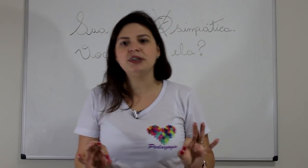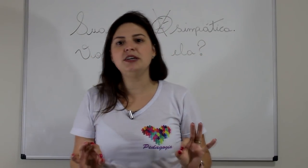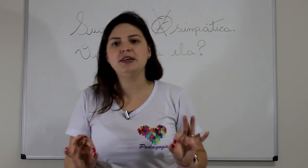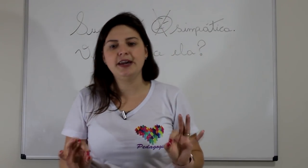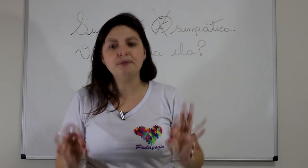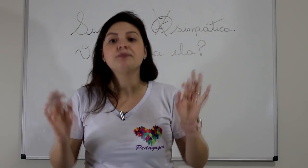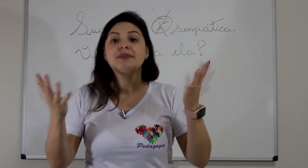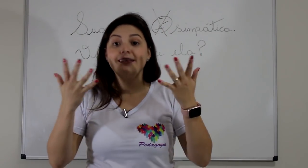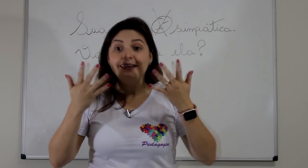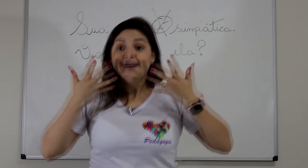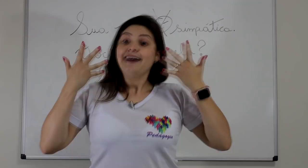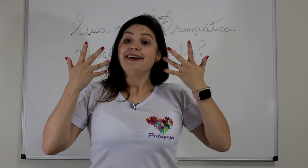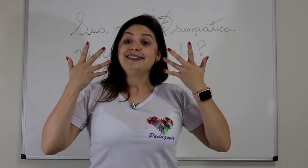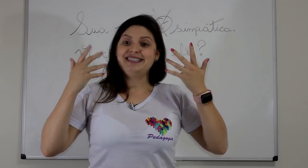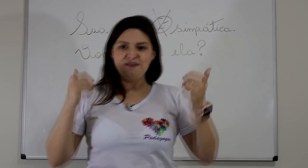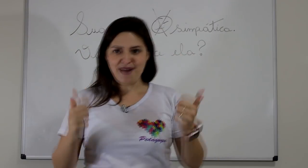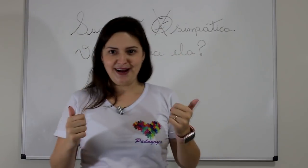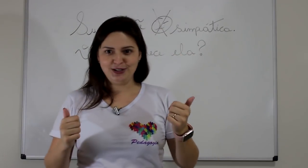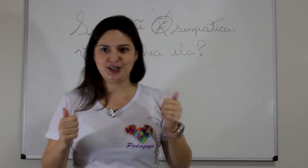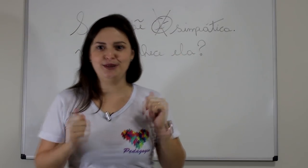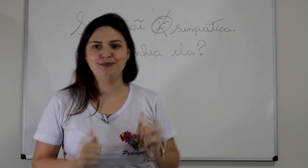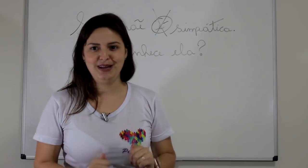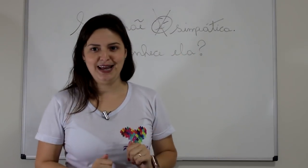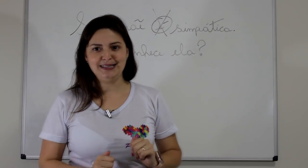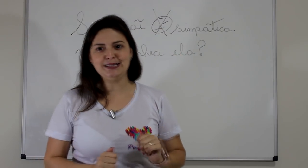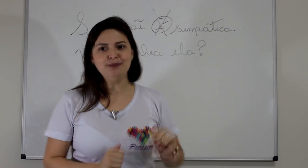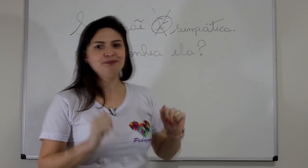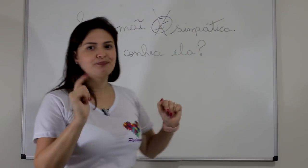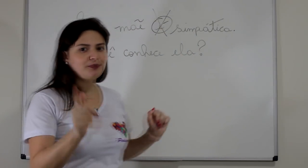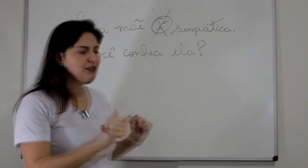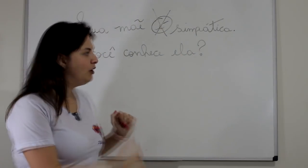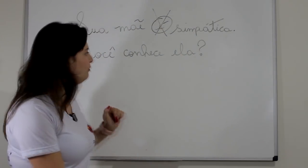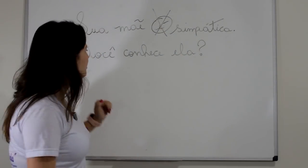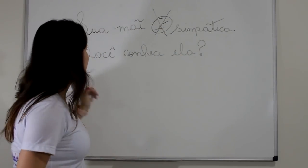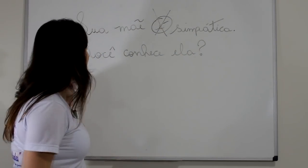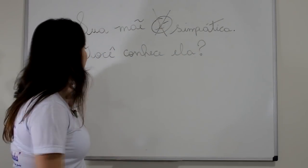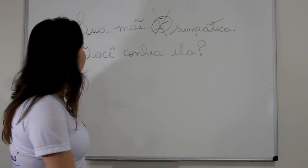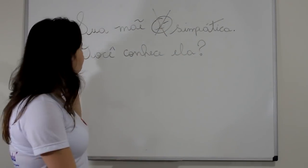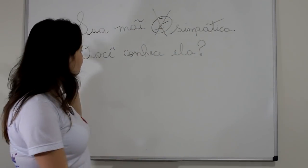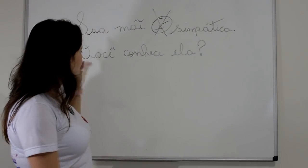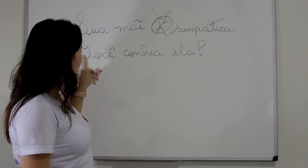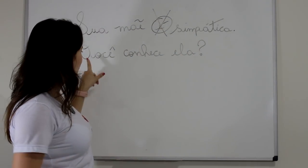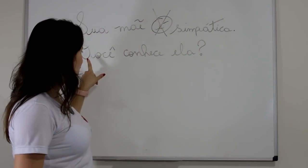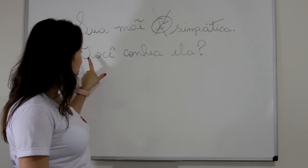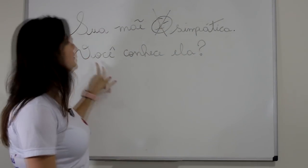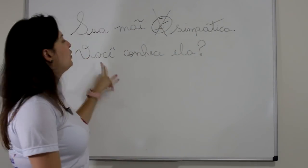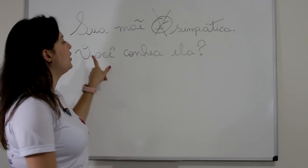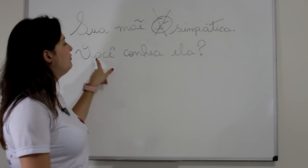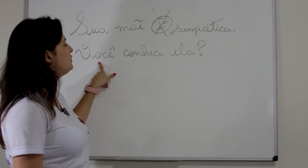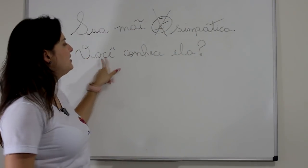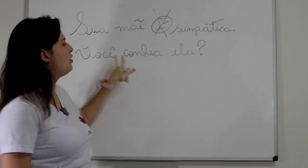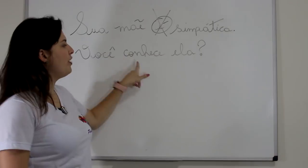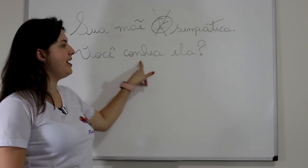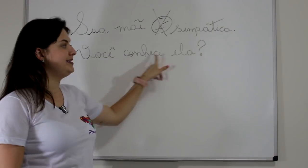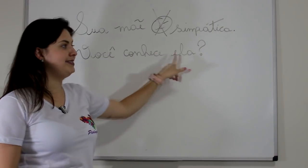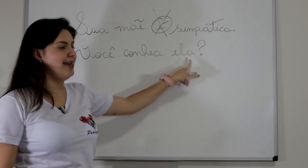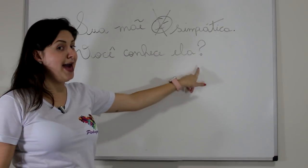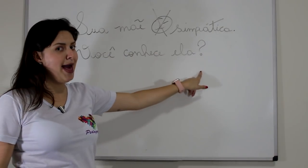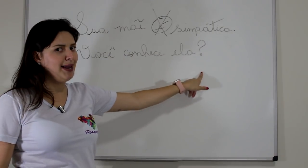aqui, hein? Simpática, beleza? Então, vamos lá. Continuando, agora você conhece